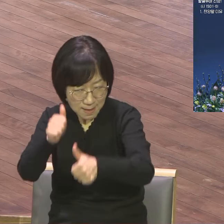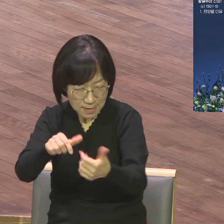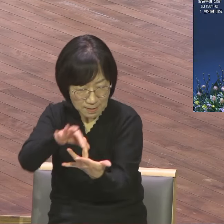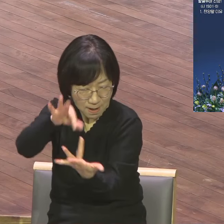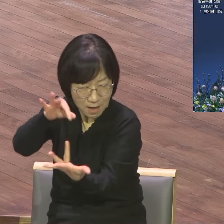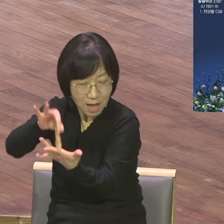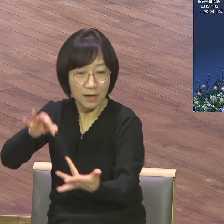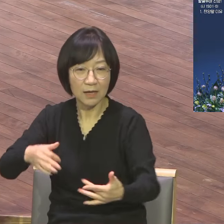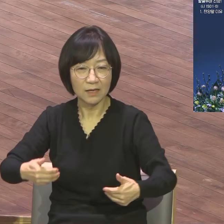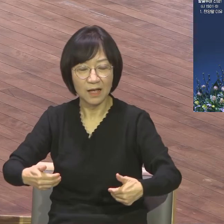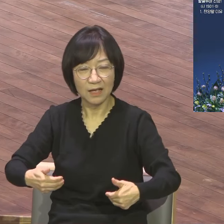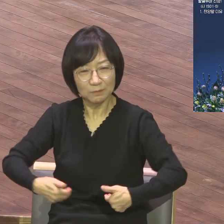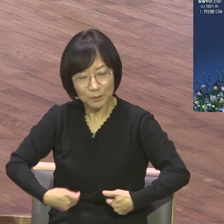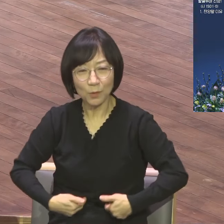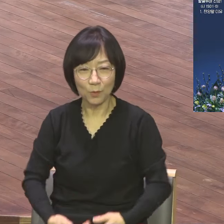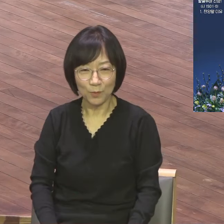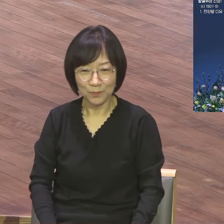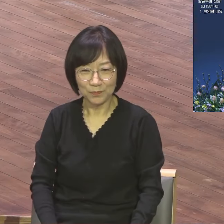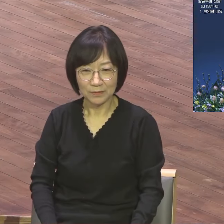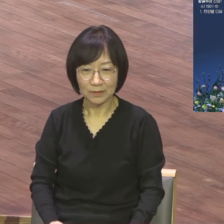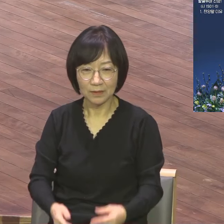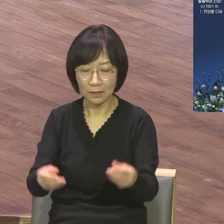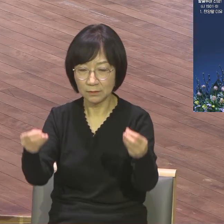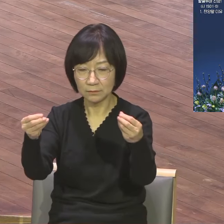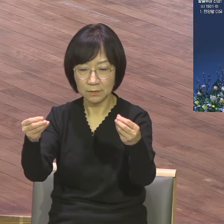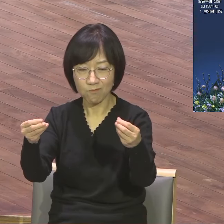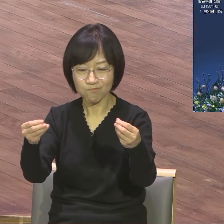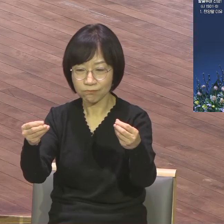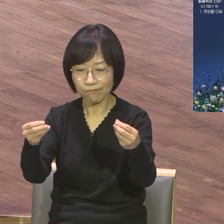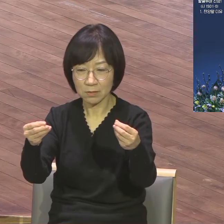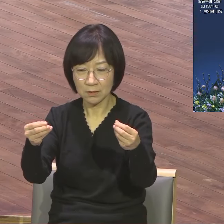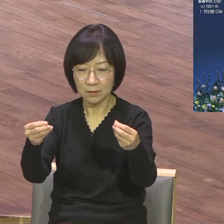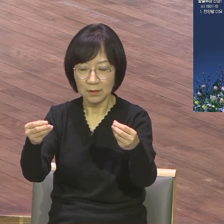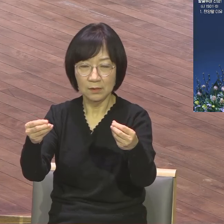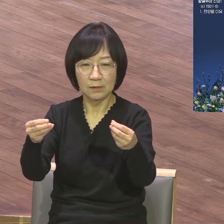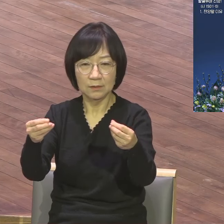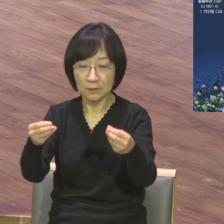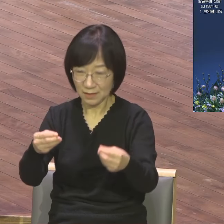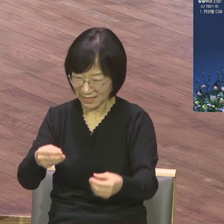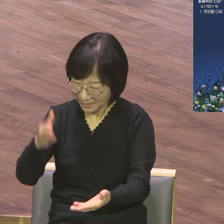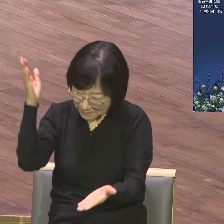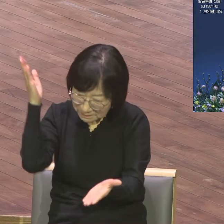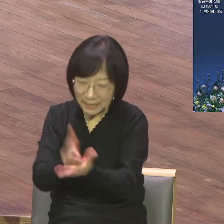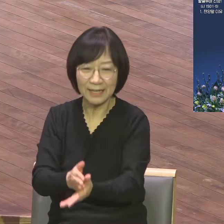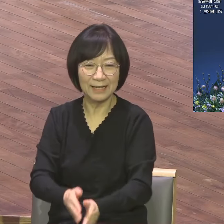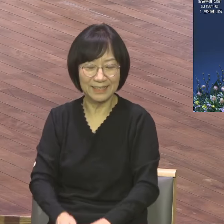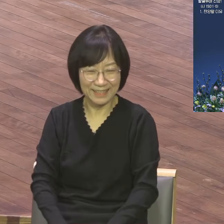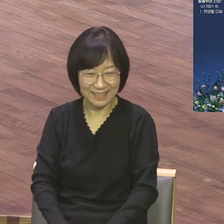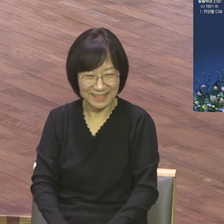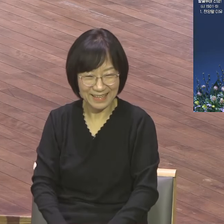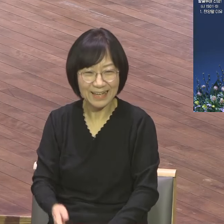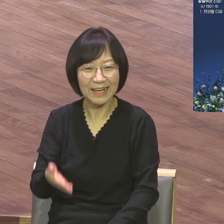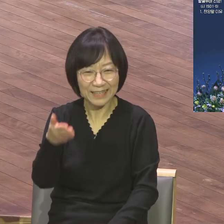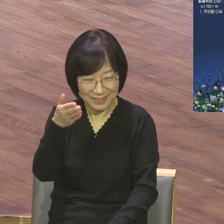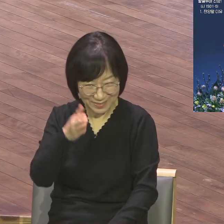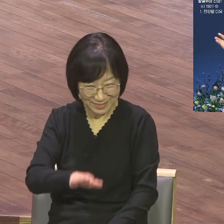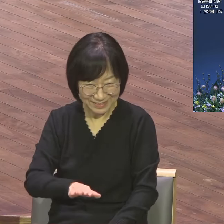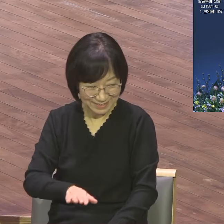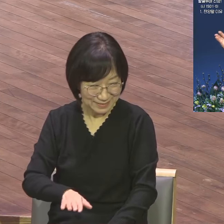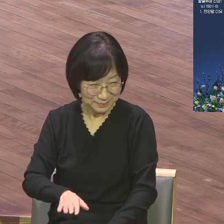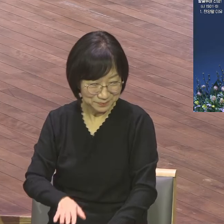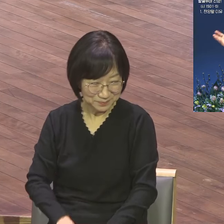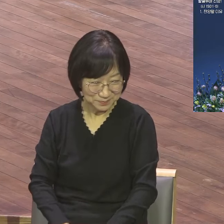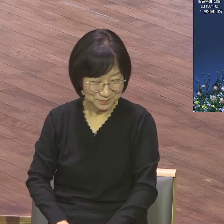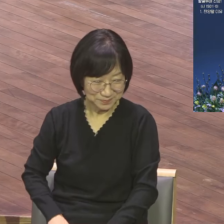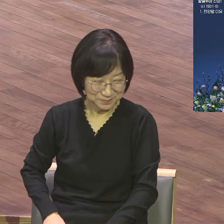돼. 앞고도 모르면서 말이지. 음성만 좋으면 괜찮아. 그것도 안 되면서 말이지. 근데 보면요 거의